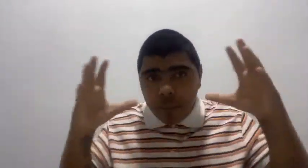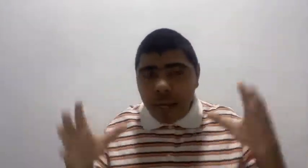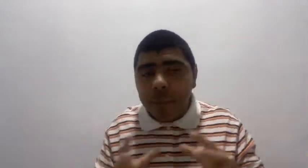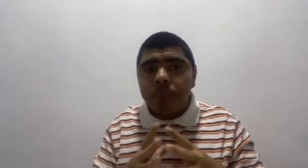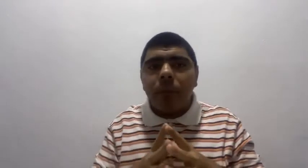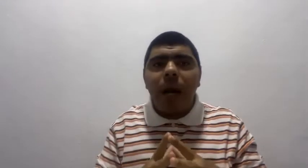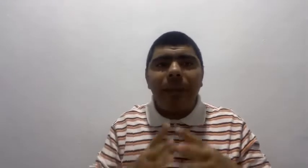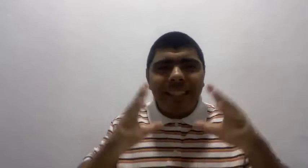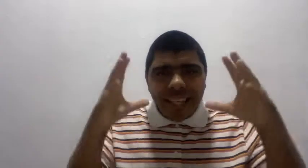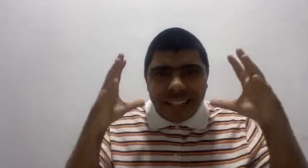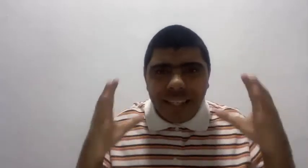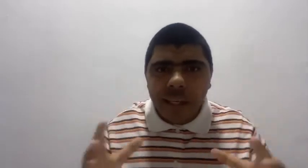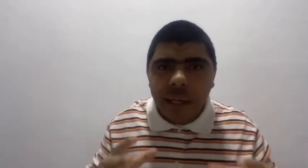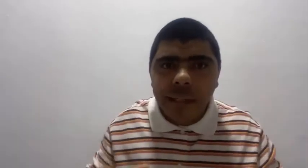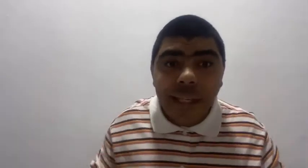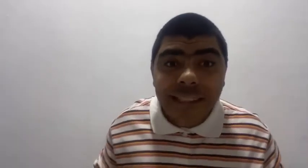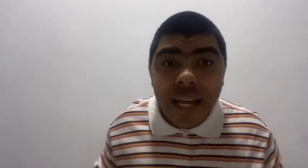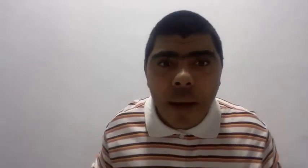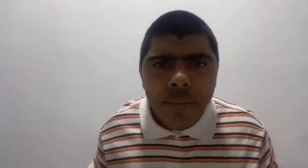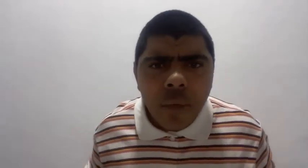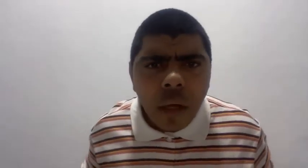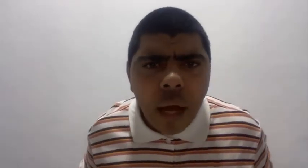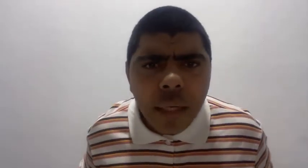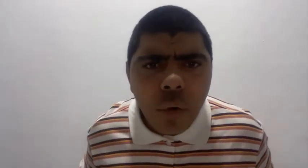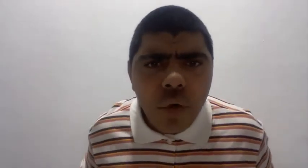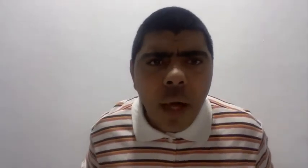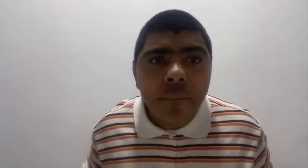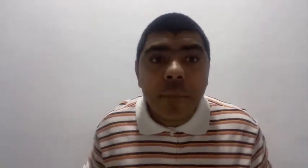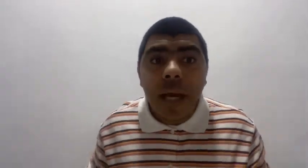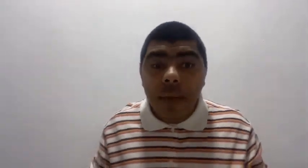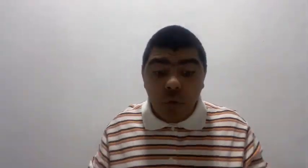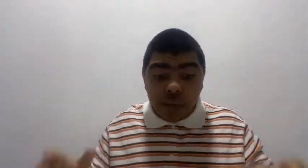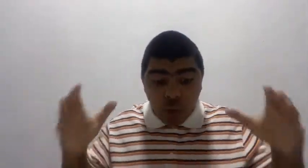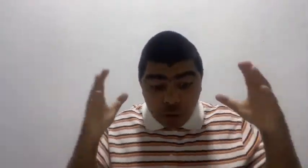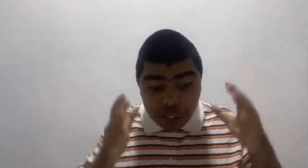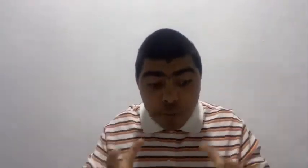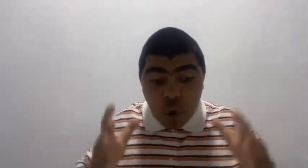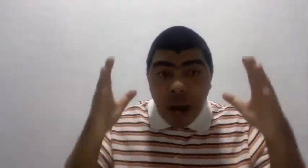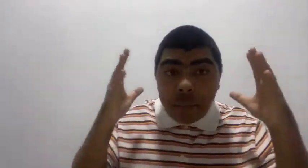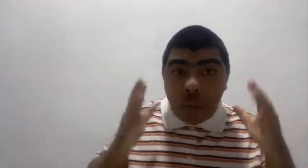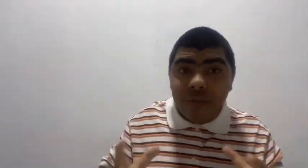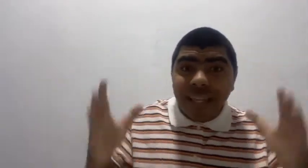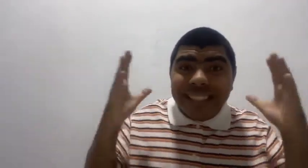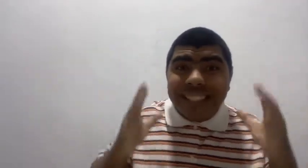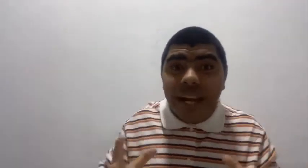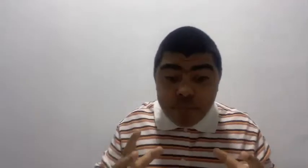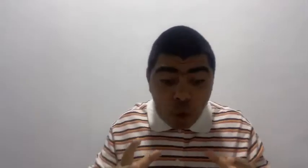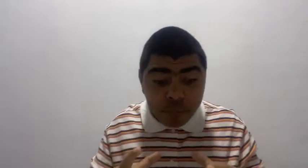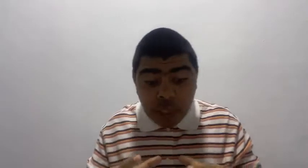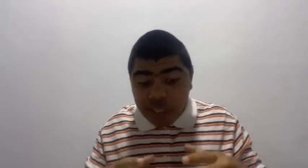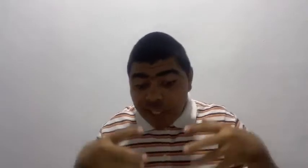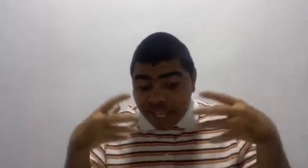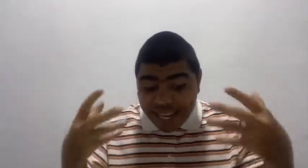me la, amén, este tema. Aleluya. Mi alma adora a Dios. Queremos aprovechar el tiempo y